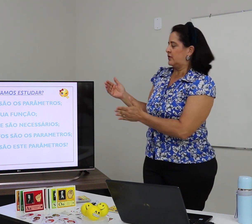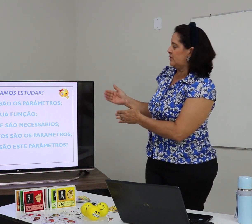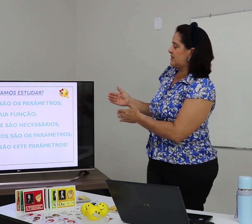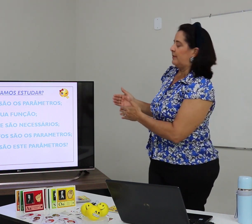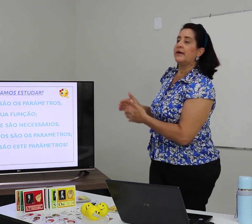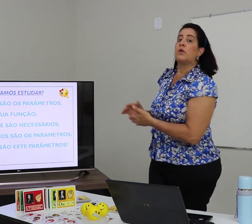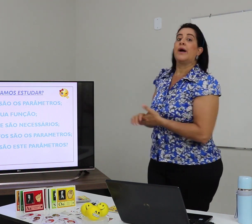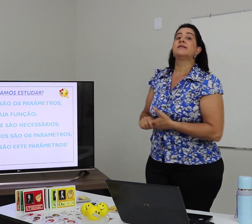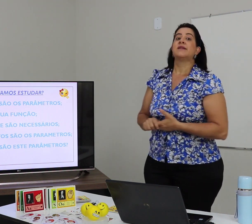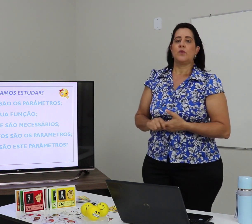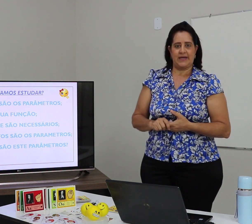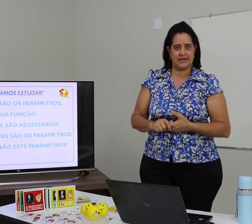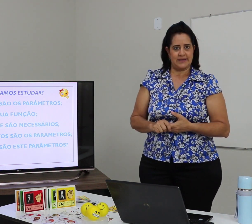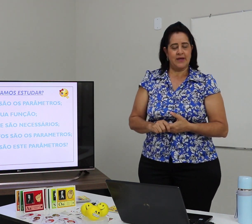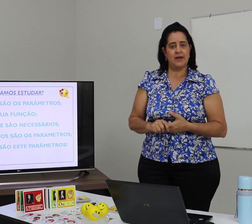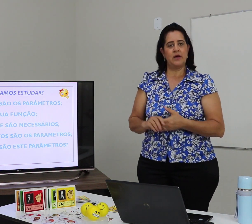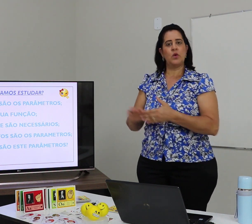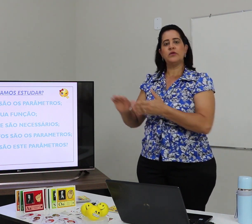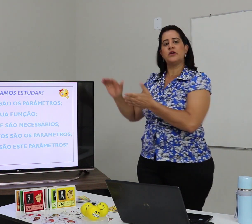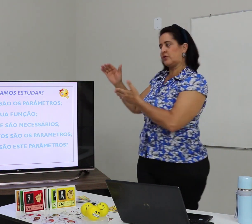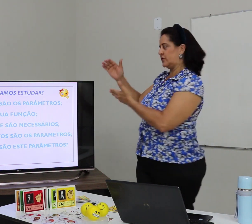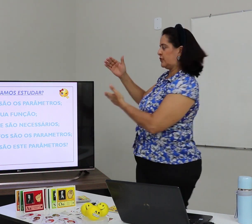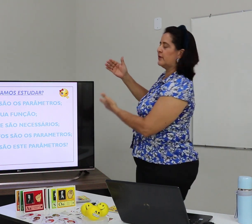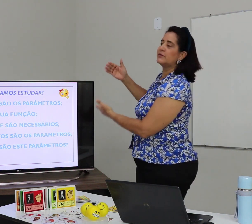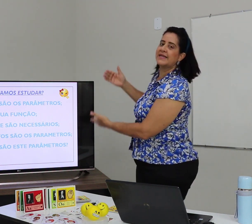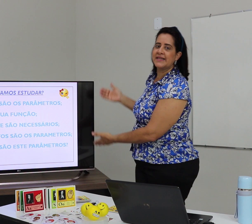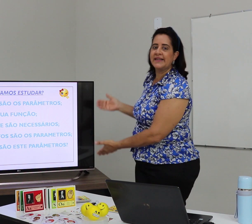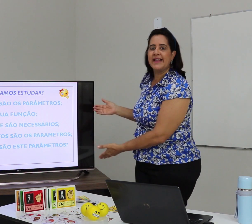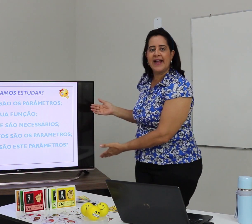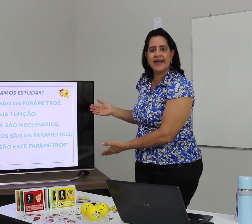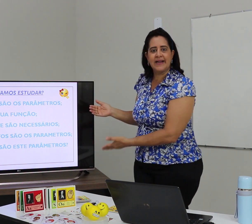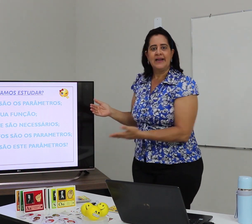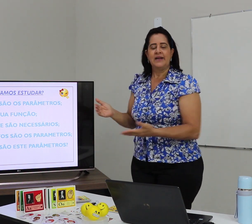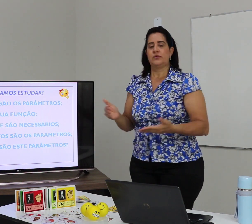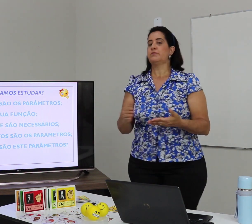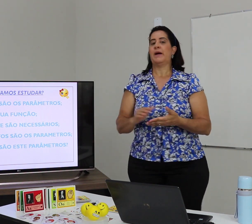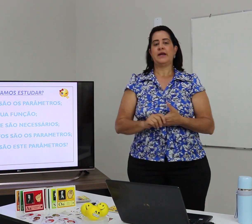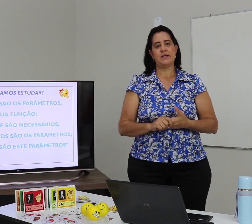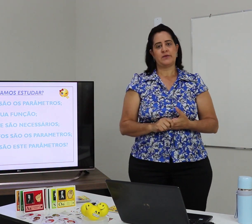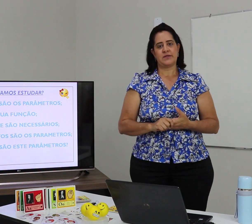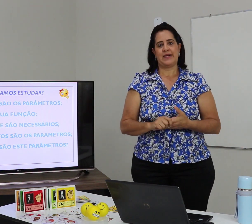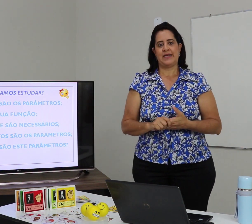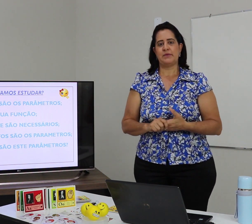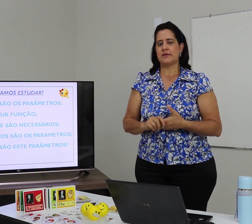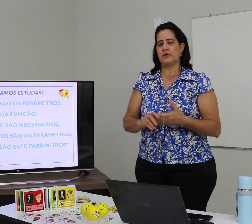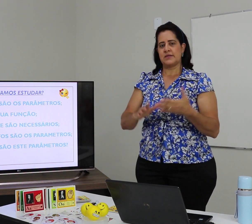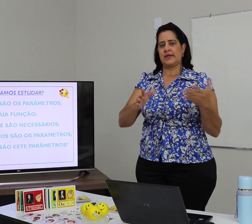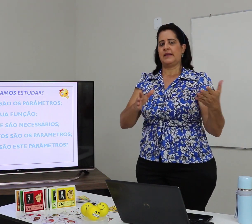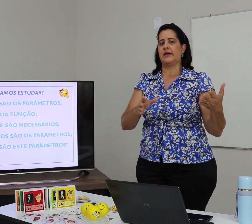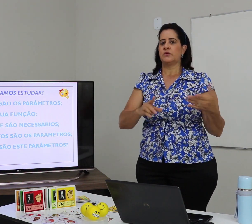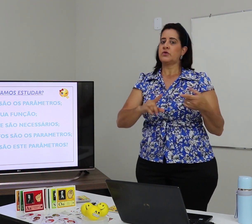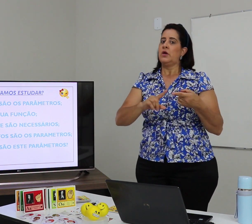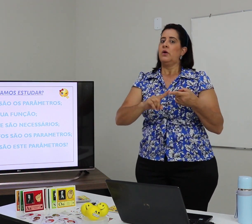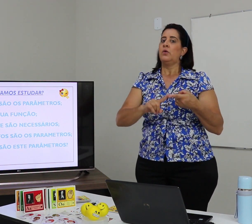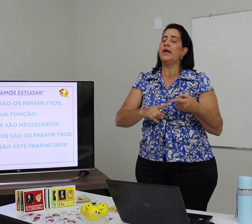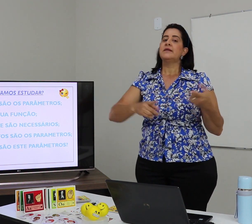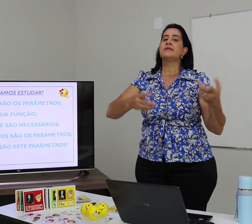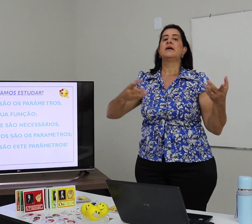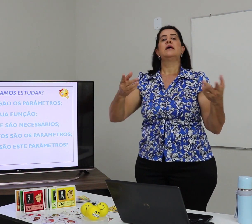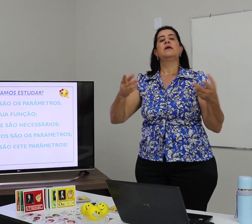vamos saber quais são eles. Quando nós construirmos essa ideia dos parâmetros da Libras, que nós entendemos o que eles são,